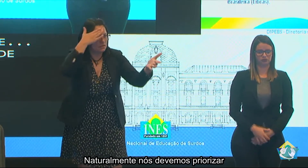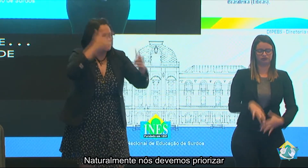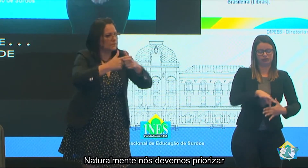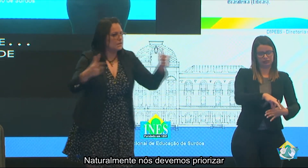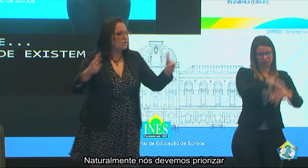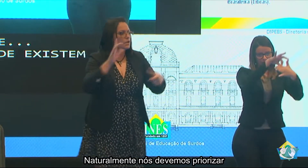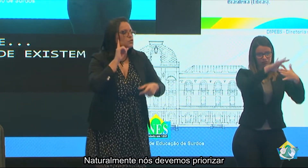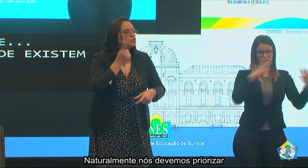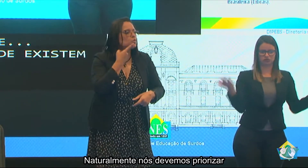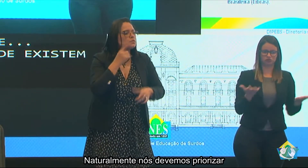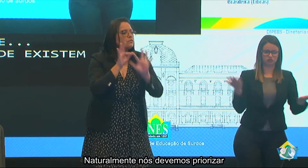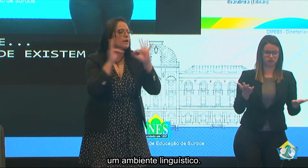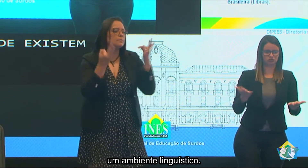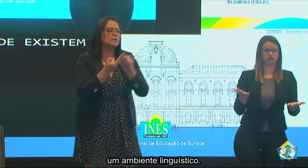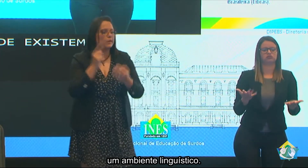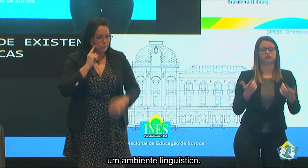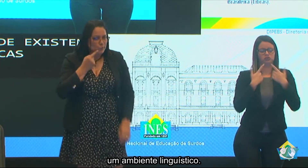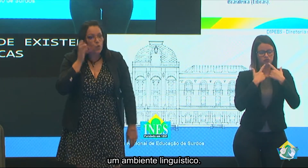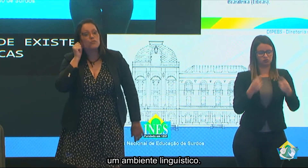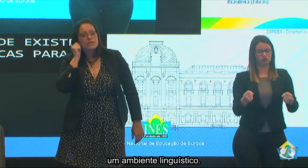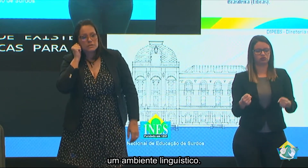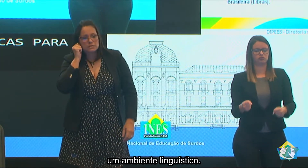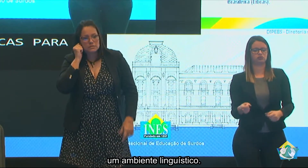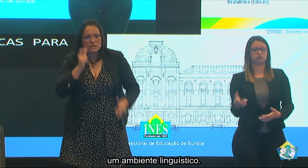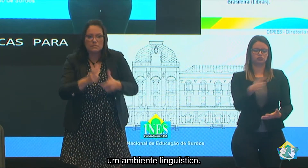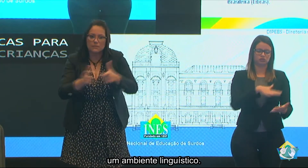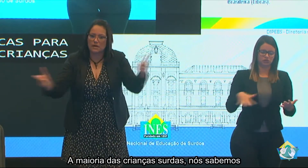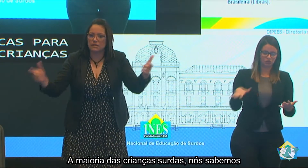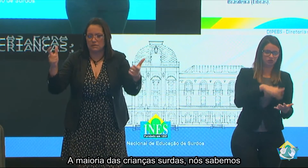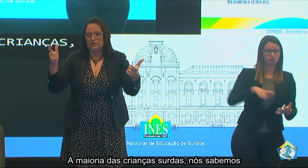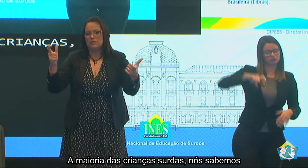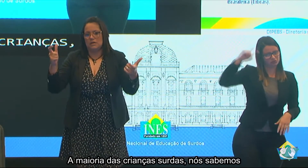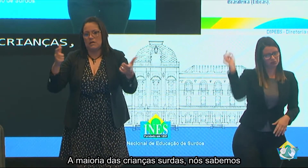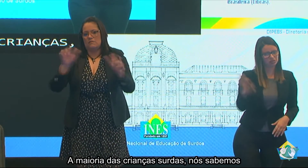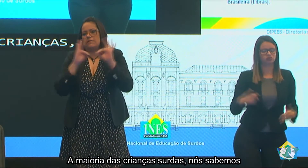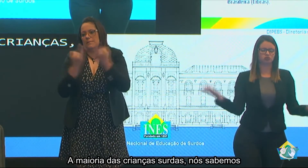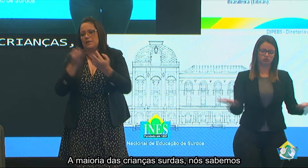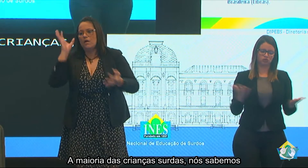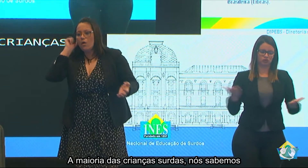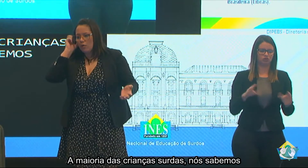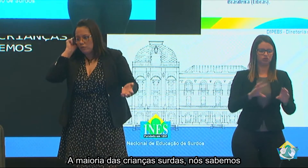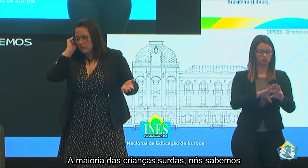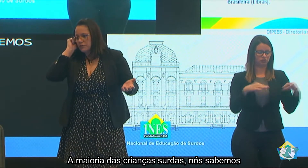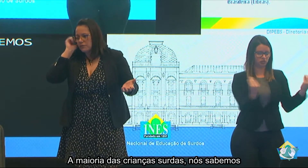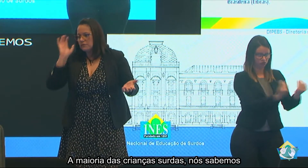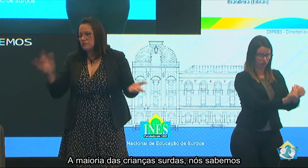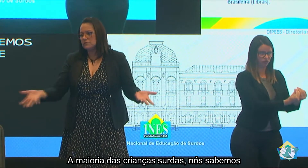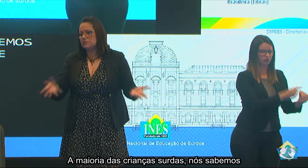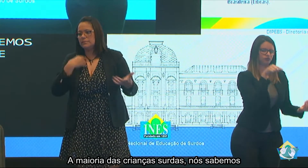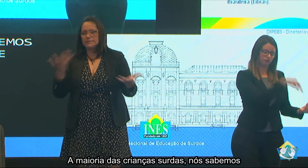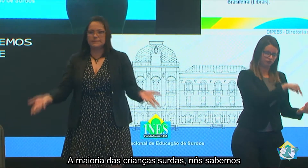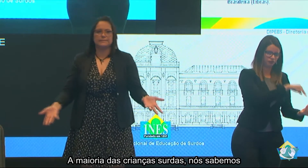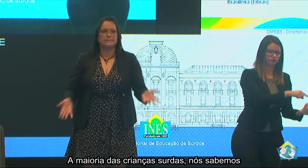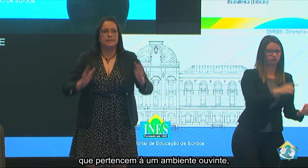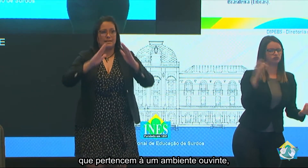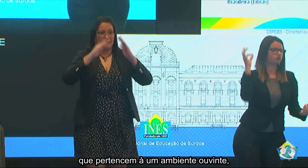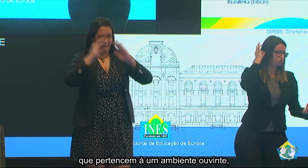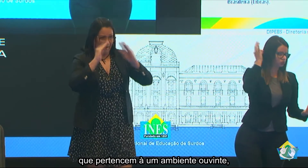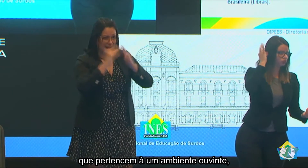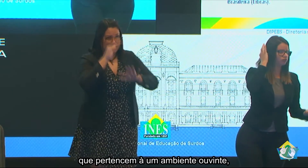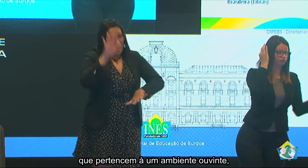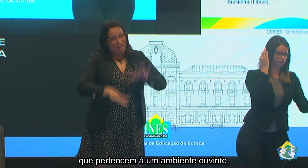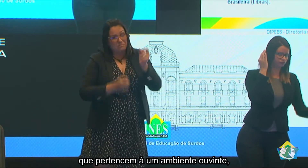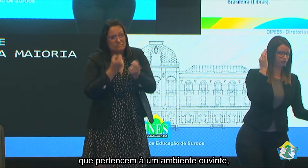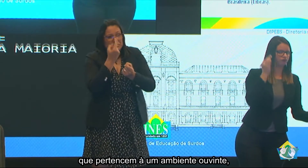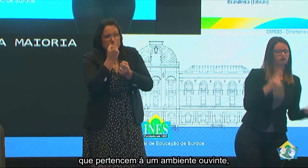Naturalmente, nós devemos priorizar um ambiente linguístico, porque a maioria das crianças ou surdas, nós sabemos que